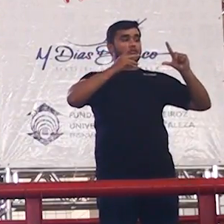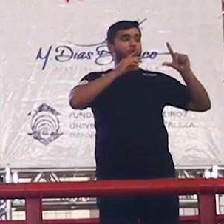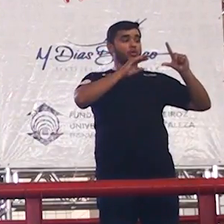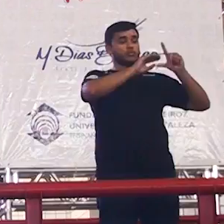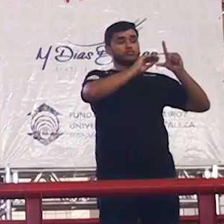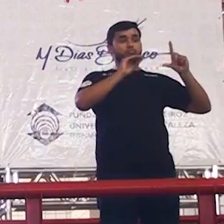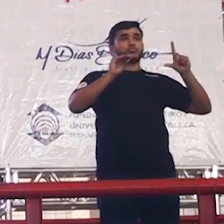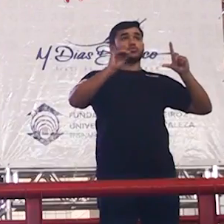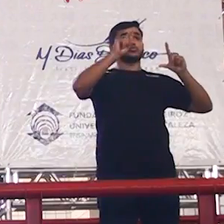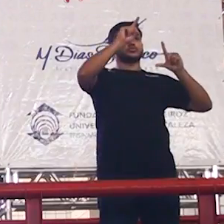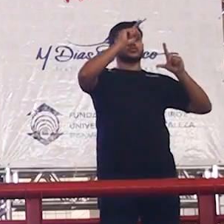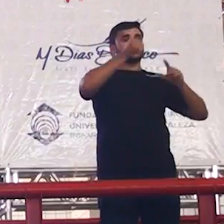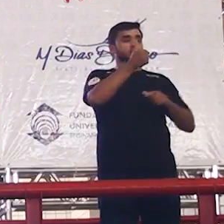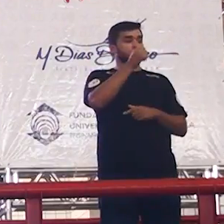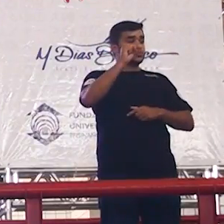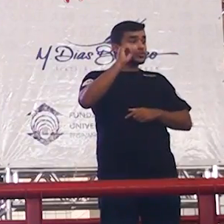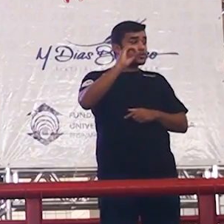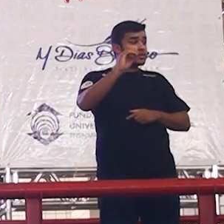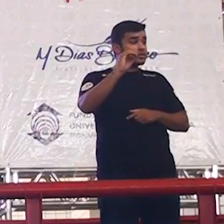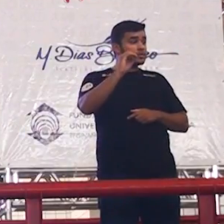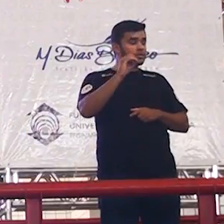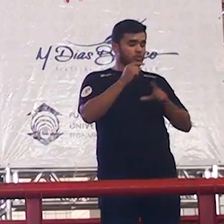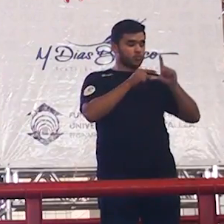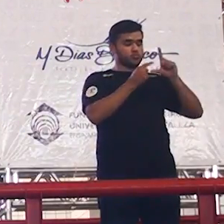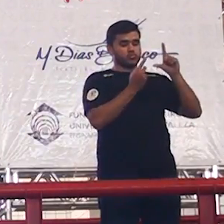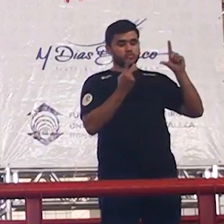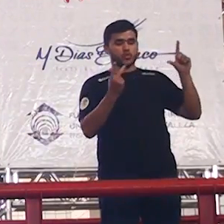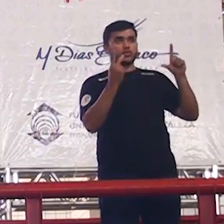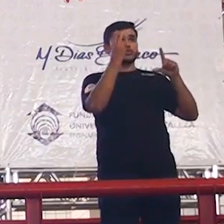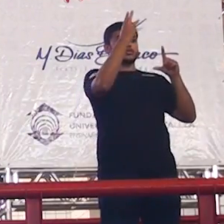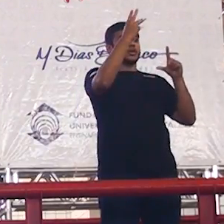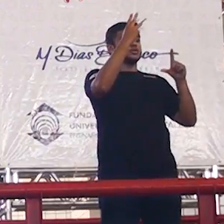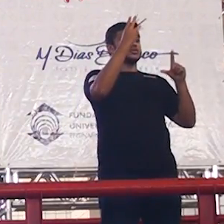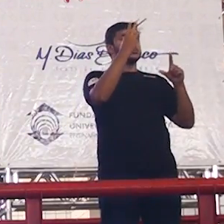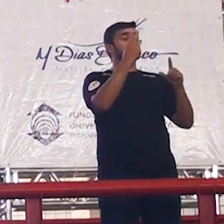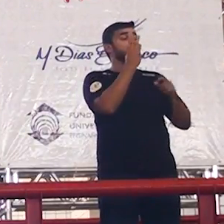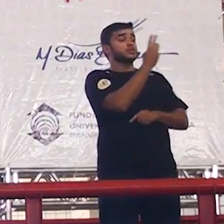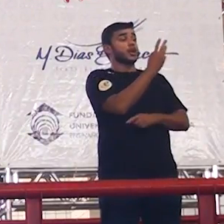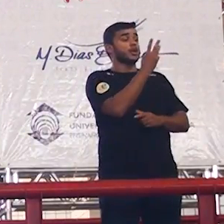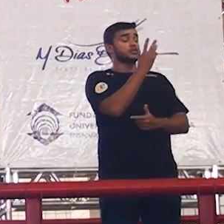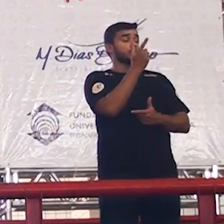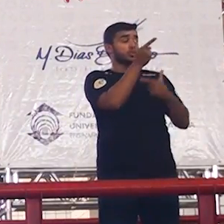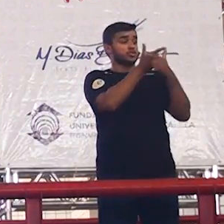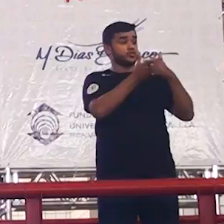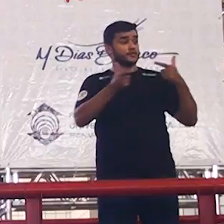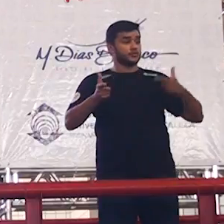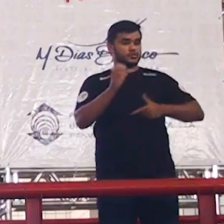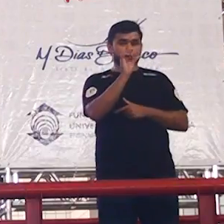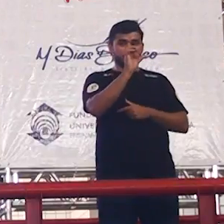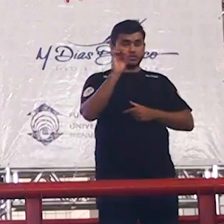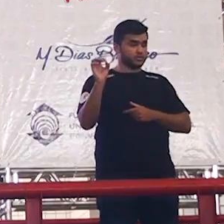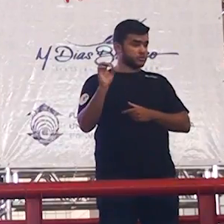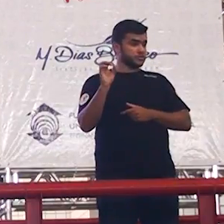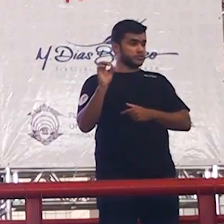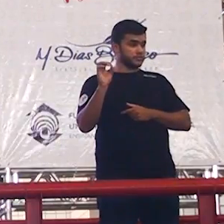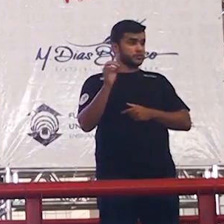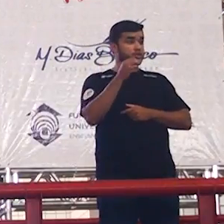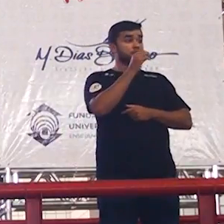180. Se a soma dos ângulos internos é igual a 180 e eu tenho três ângulos